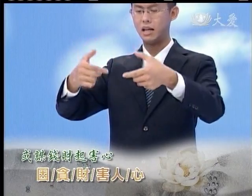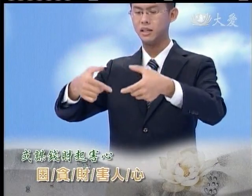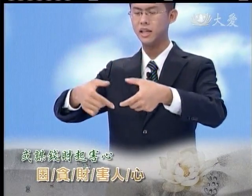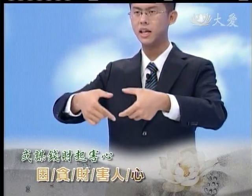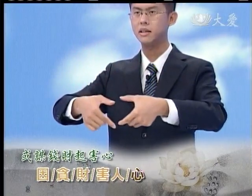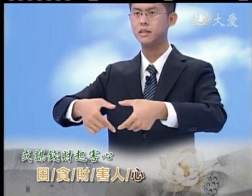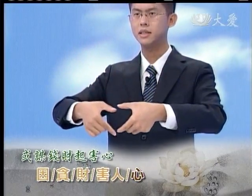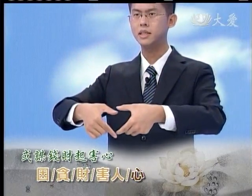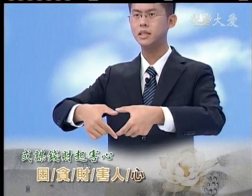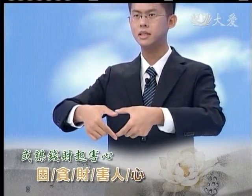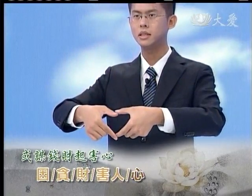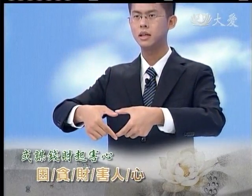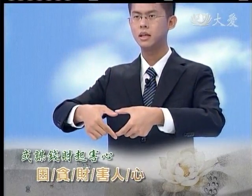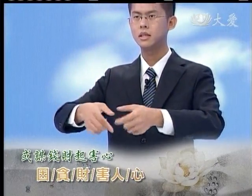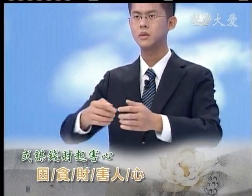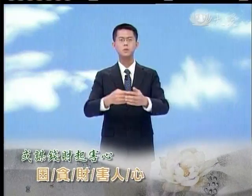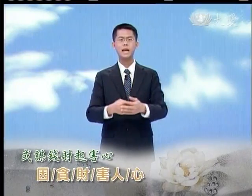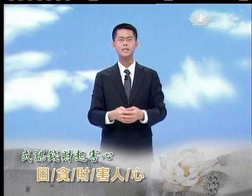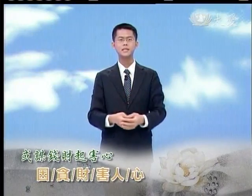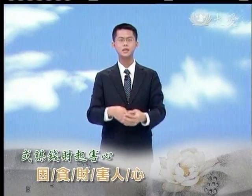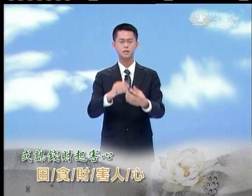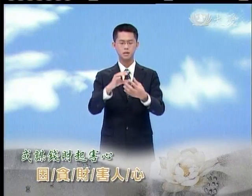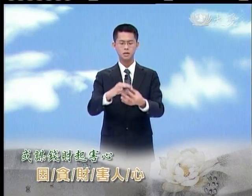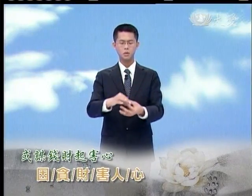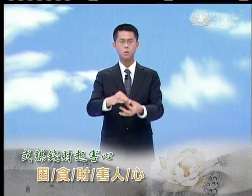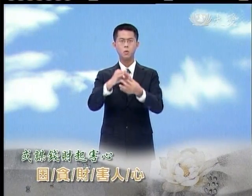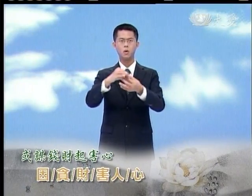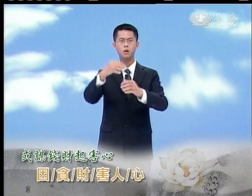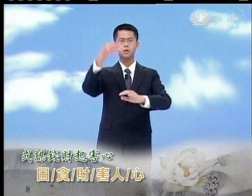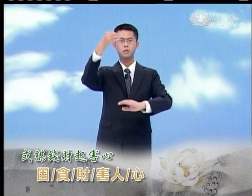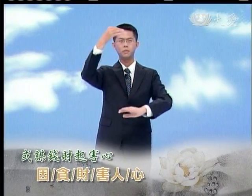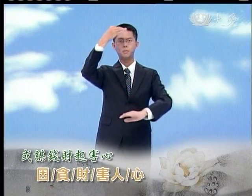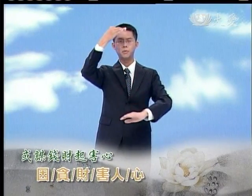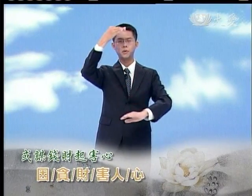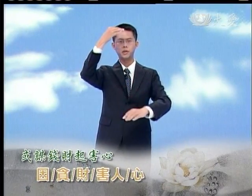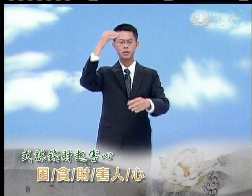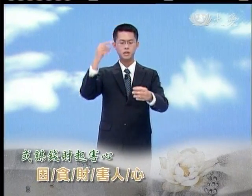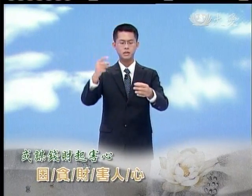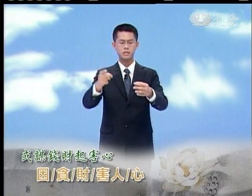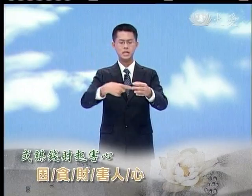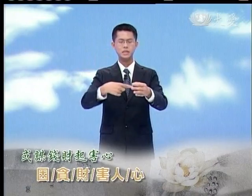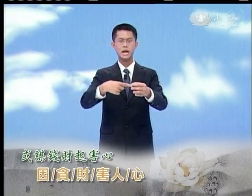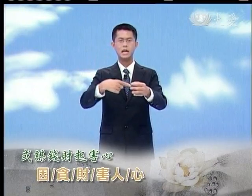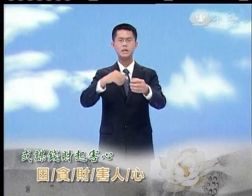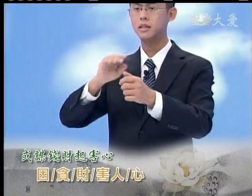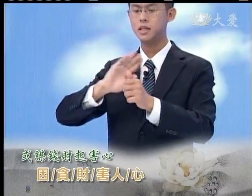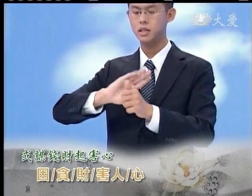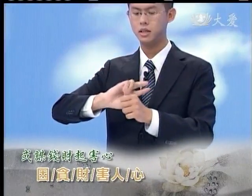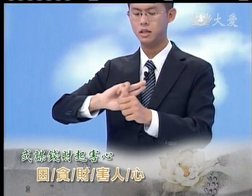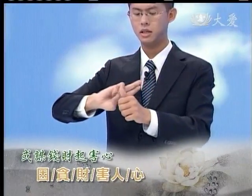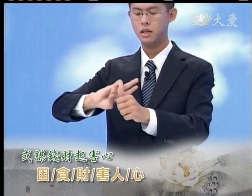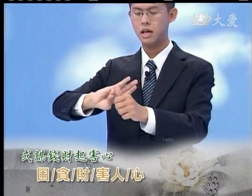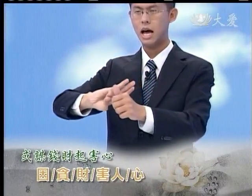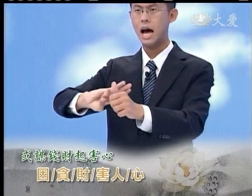一念心。整句来一次：祸魔钱财起